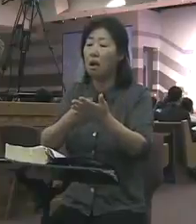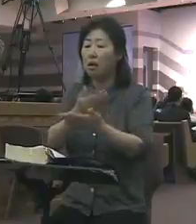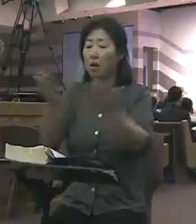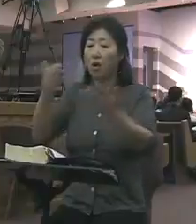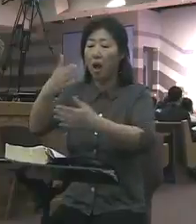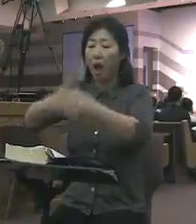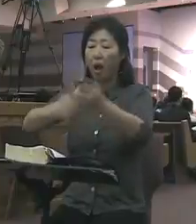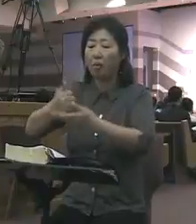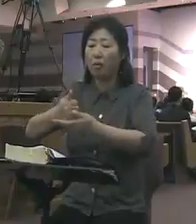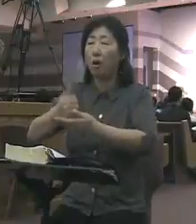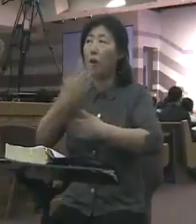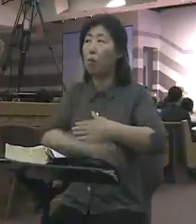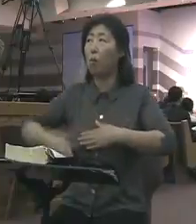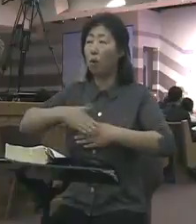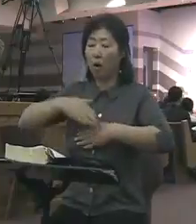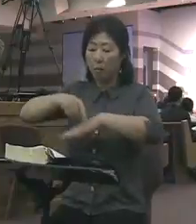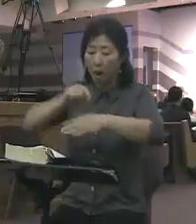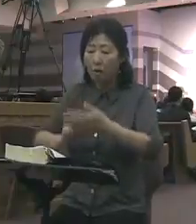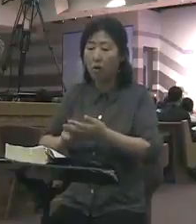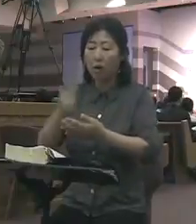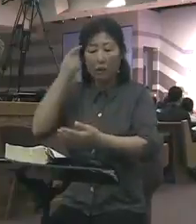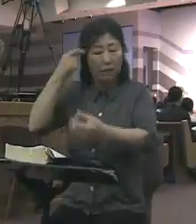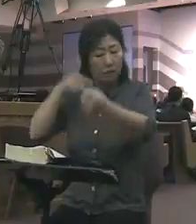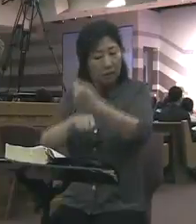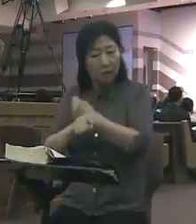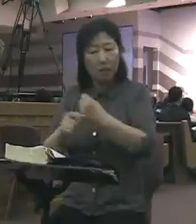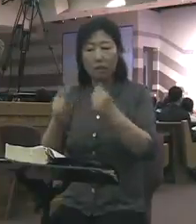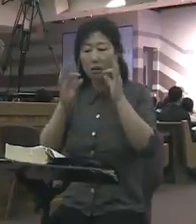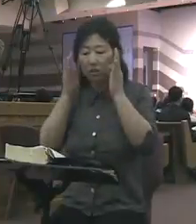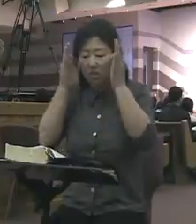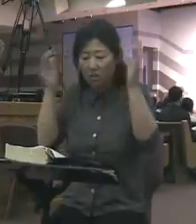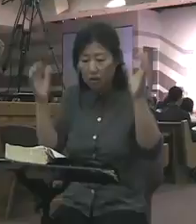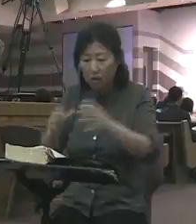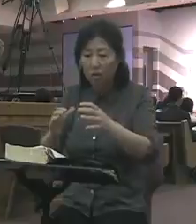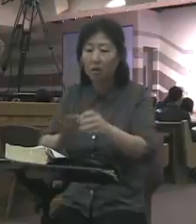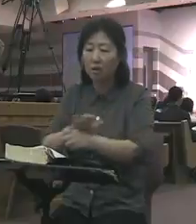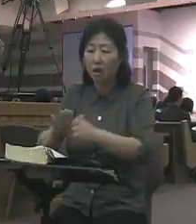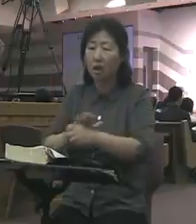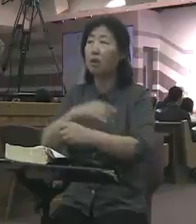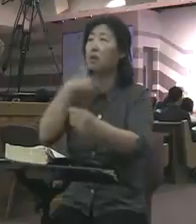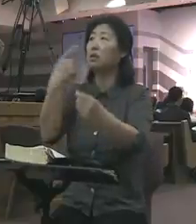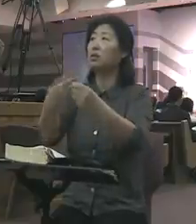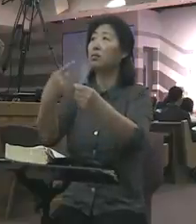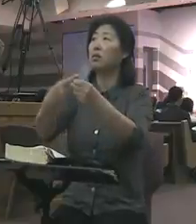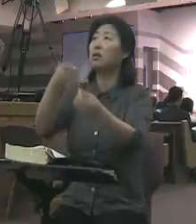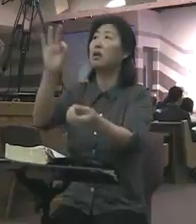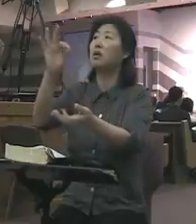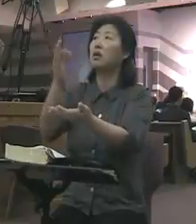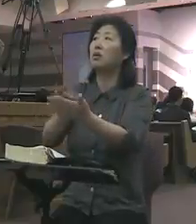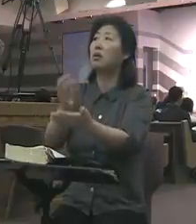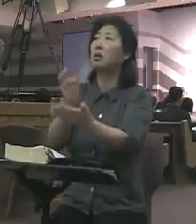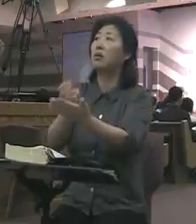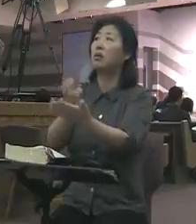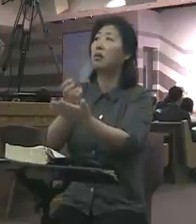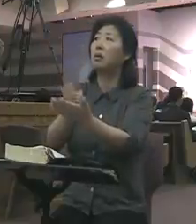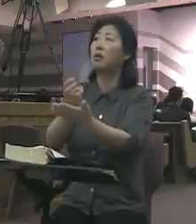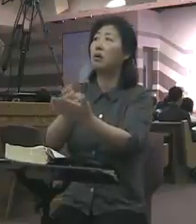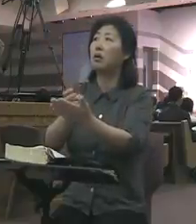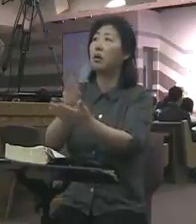마음과 뜻을 다하여 정성을 다하여 힘을 다하여 사랑하는 것이 첫째 되는 계명이요, 이와 같이 내 이웃을 내 몸과